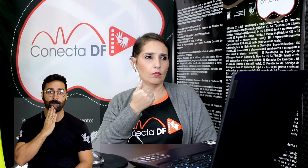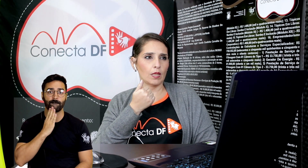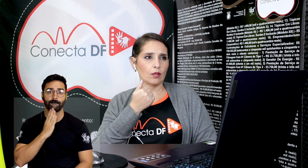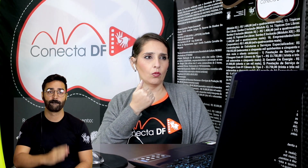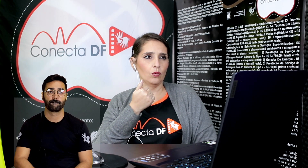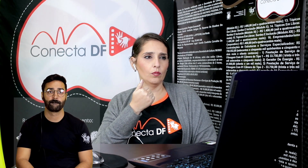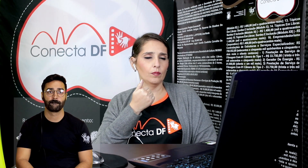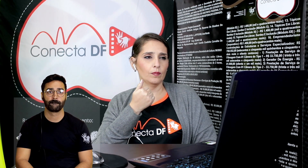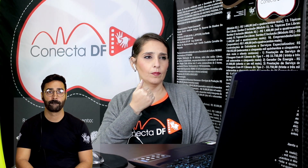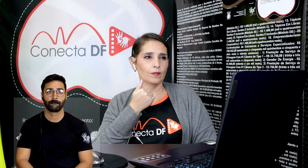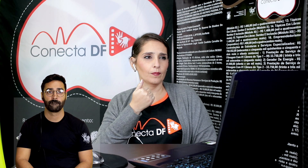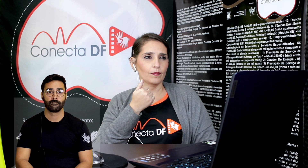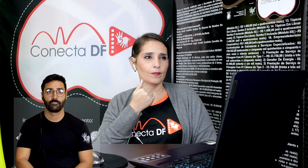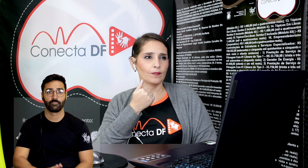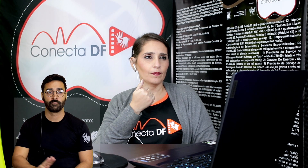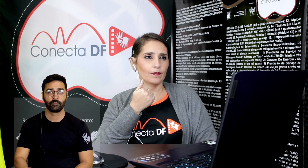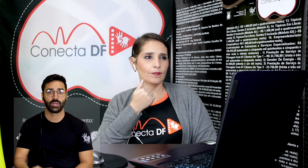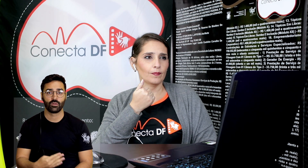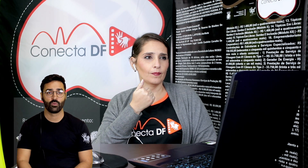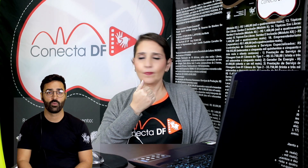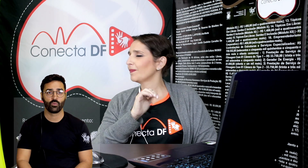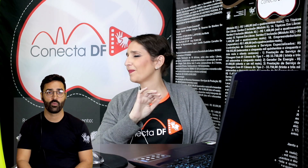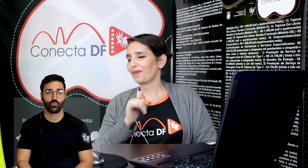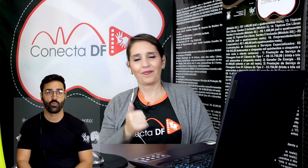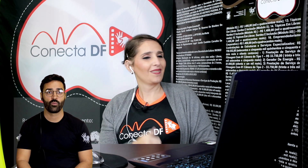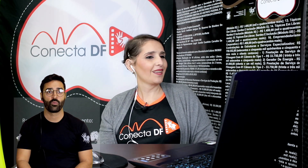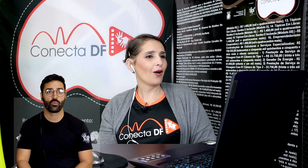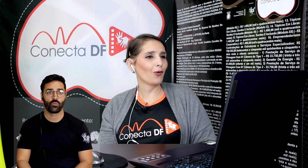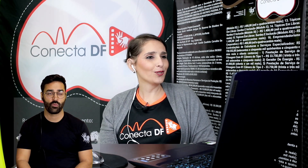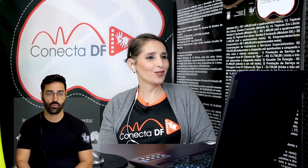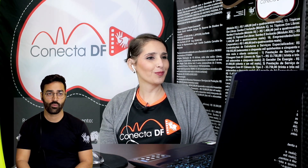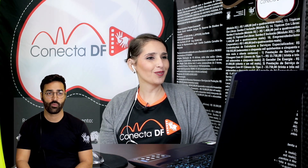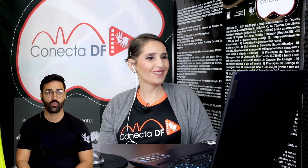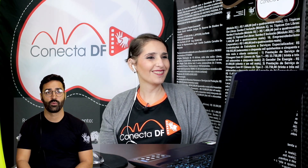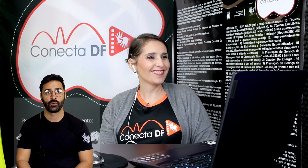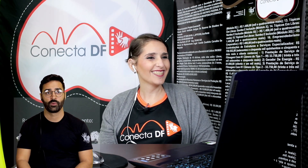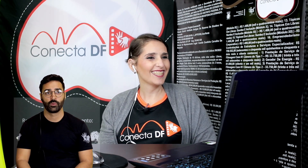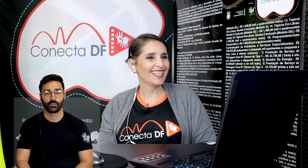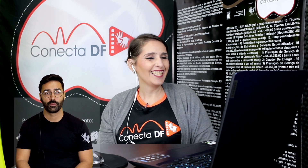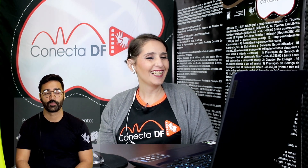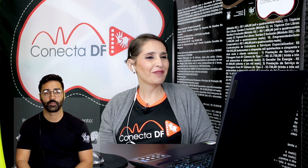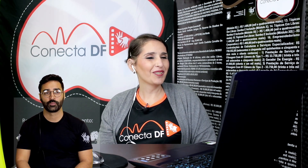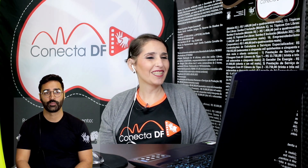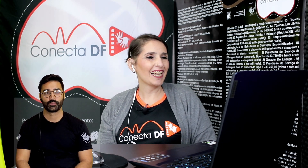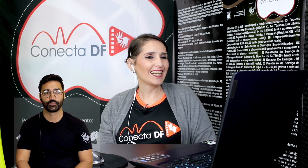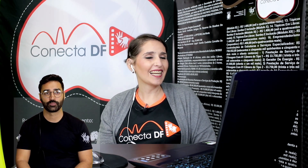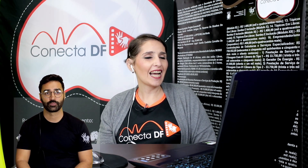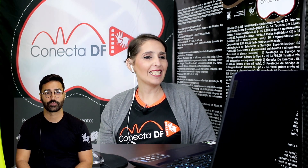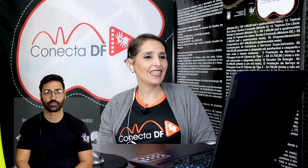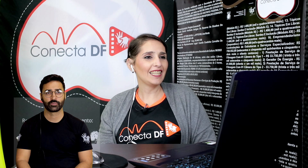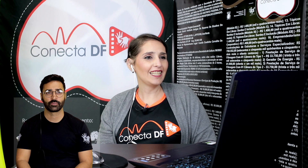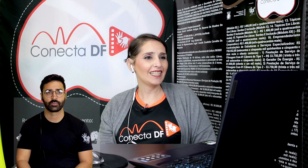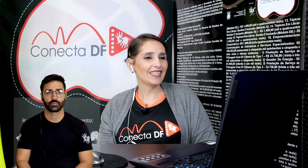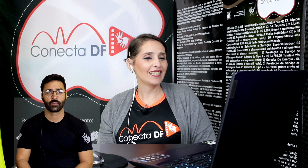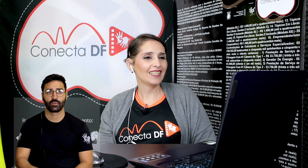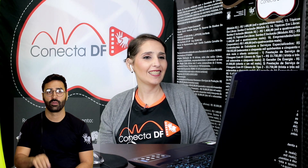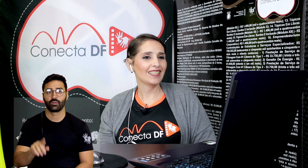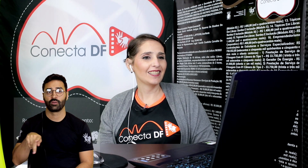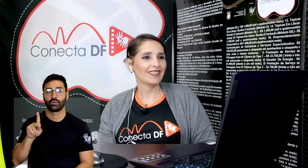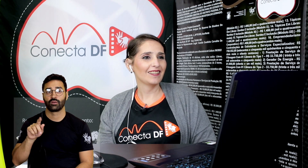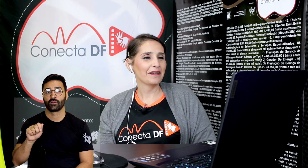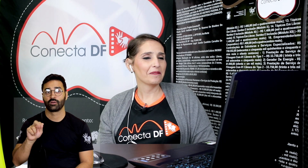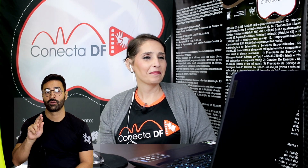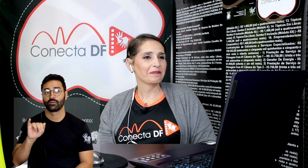Pronto. Mais algum? Não, entendi. Tá ótimo. Obrigada. Por nada. Karine.